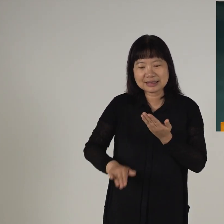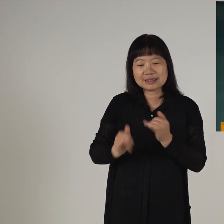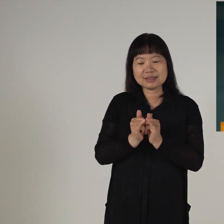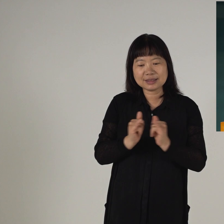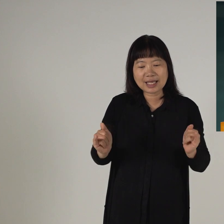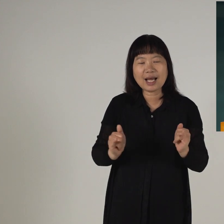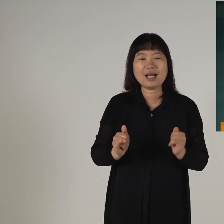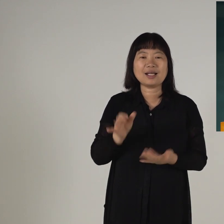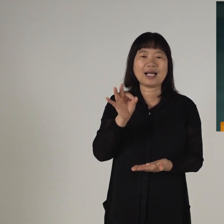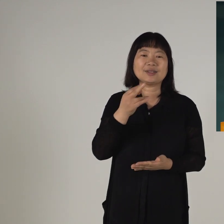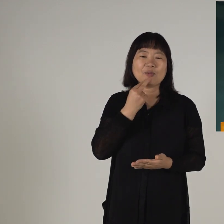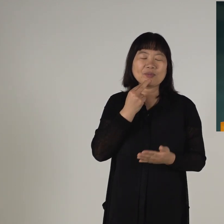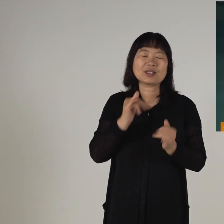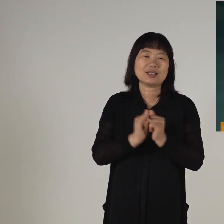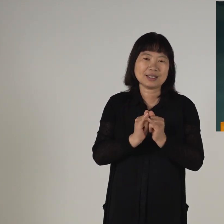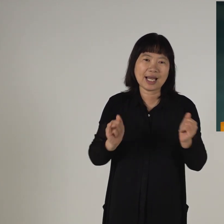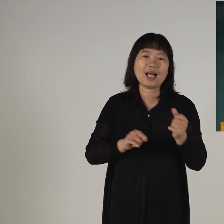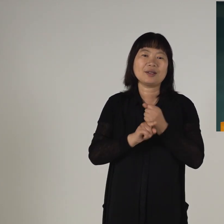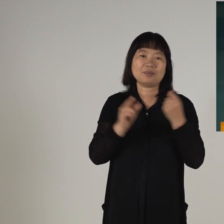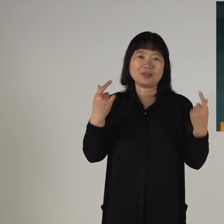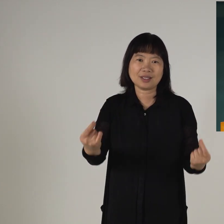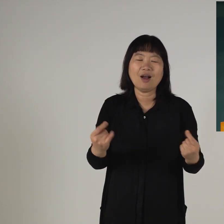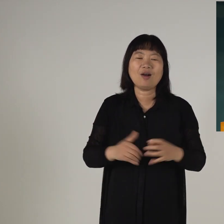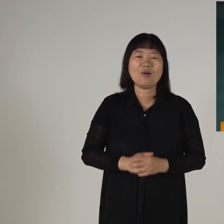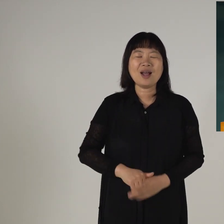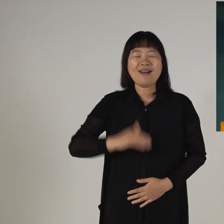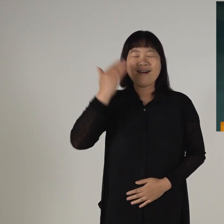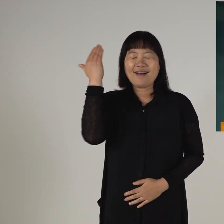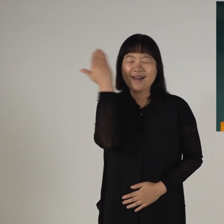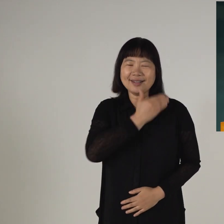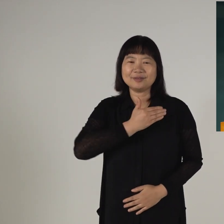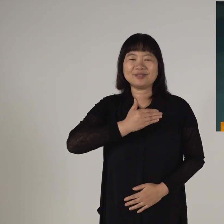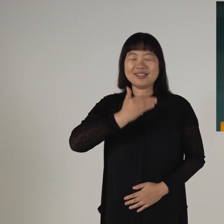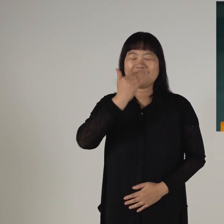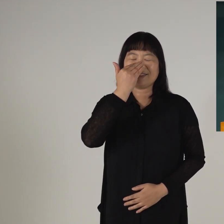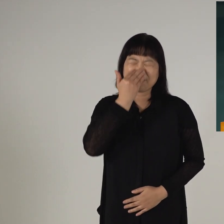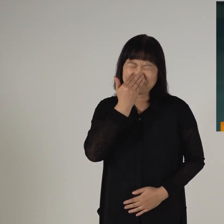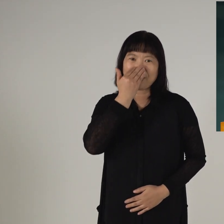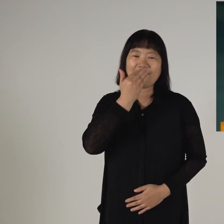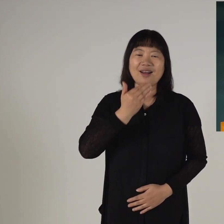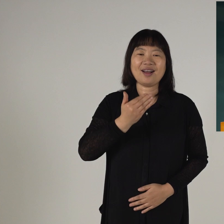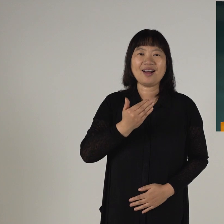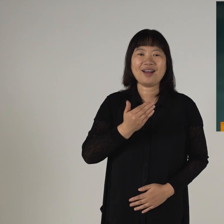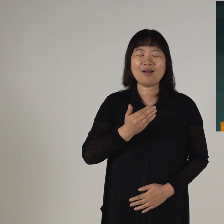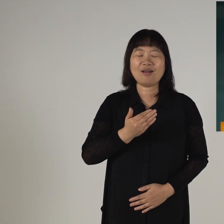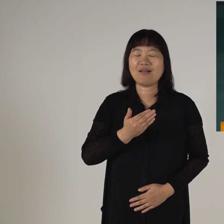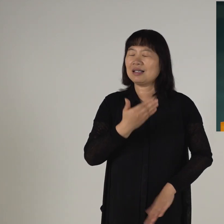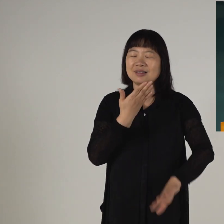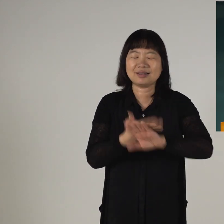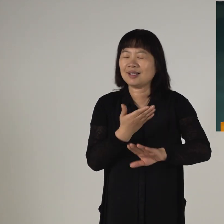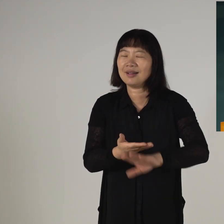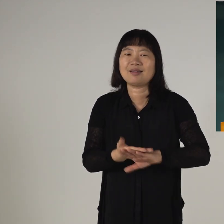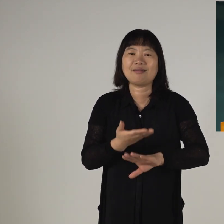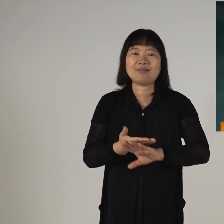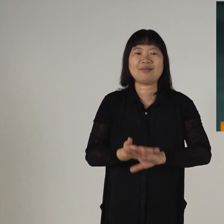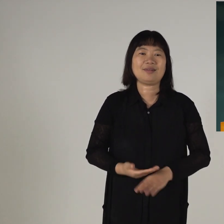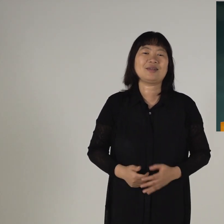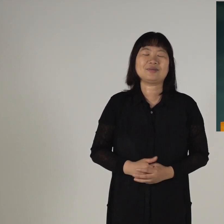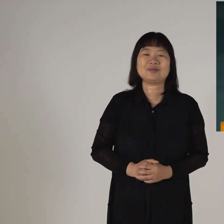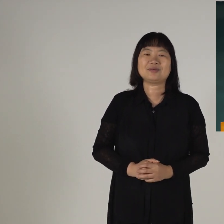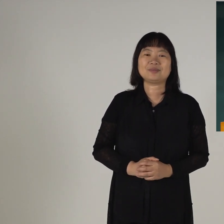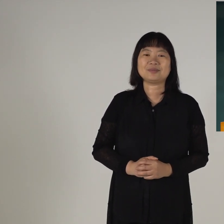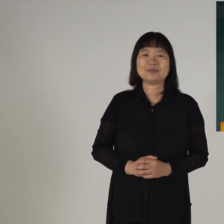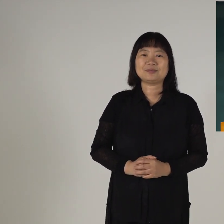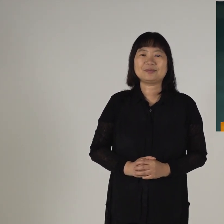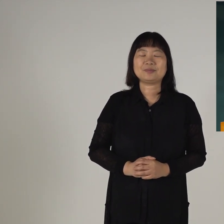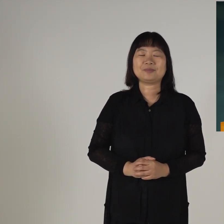무가치한 자라는 개념이에요. 맑고 무슨 겸손하고 깨끗한 이런 의미로서